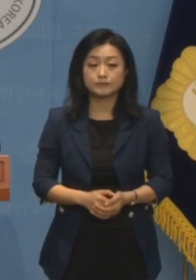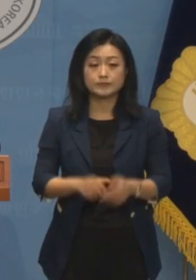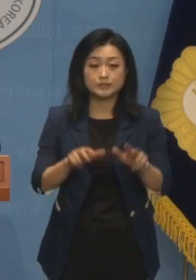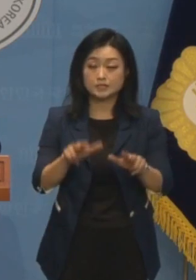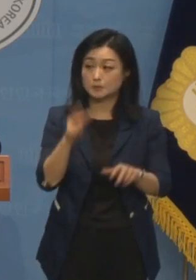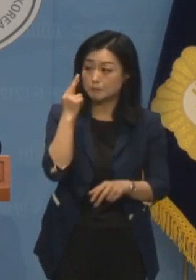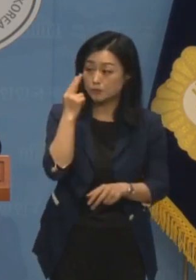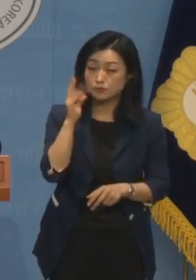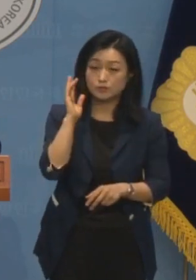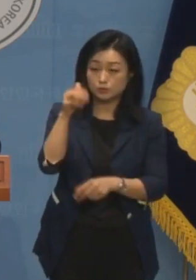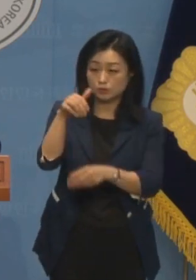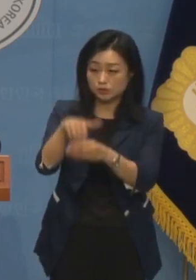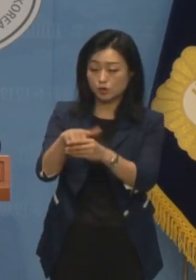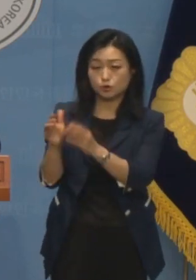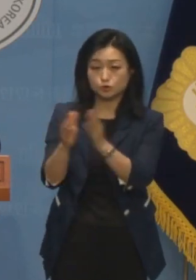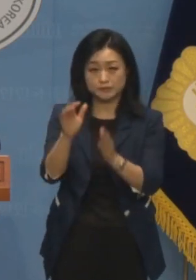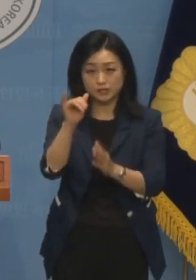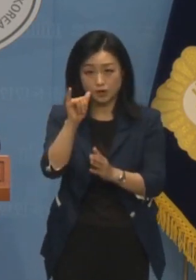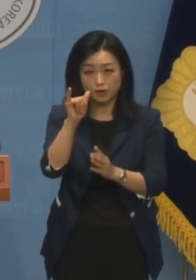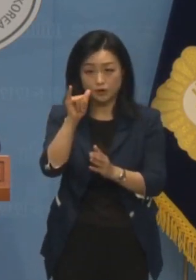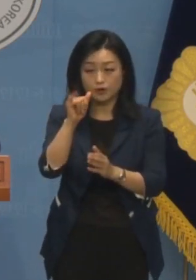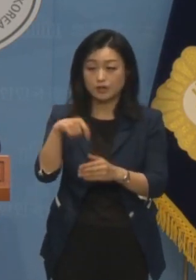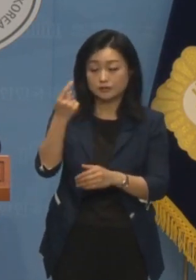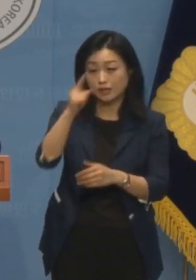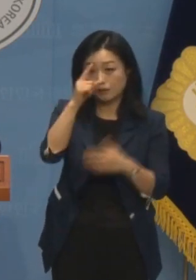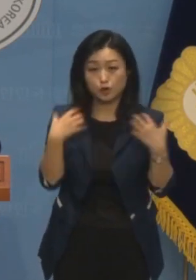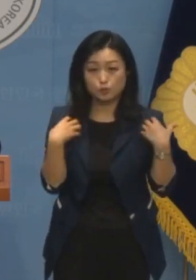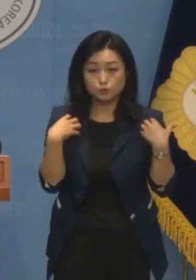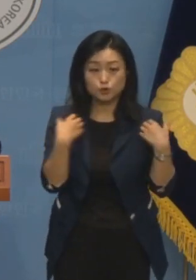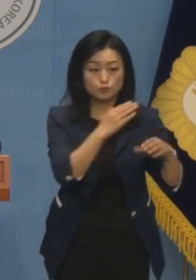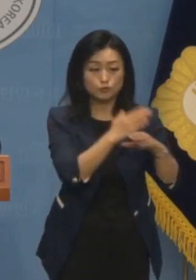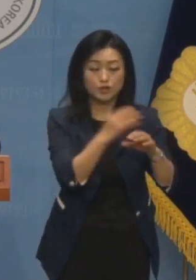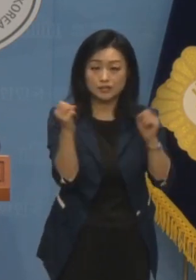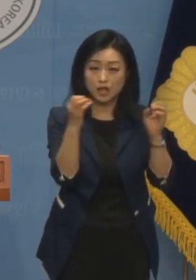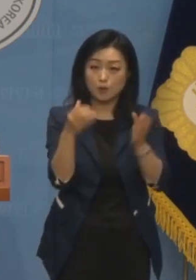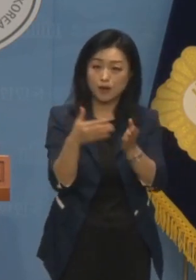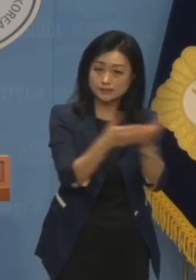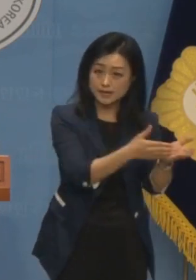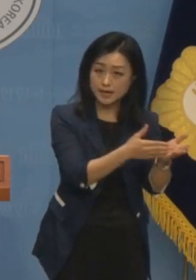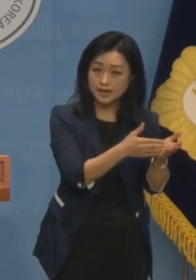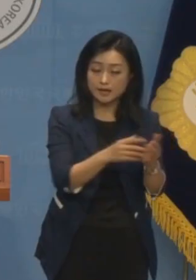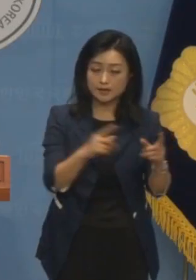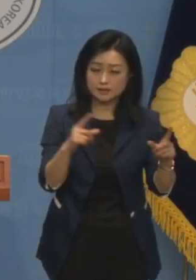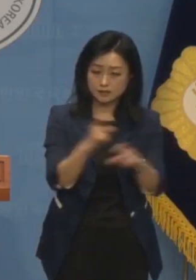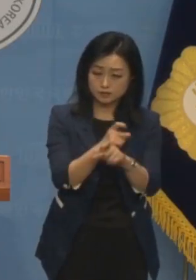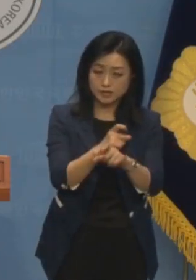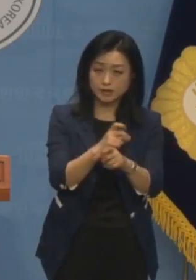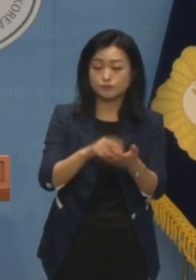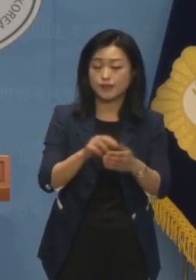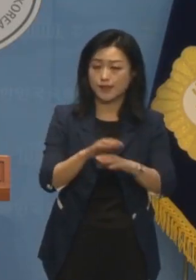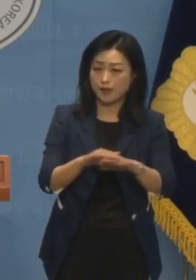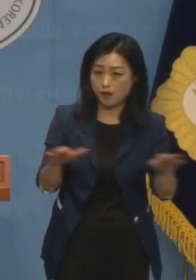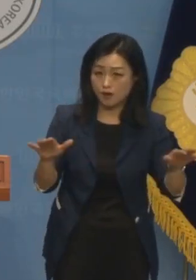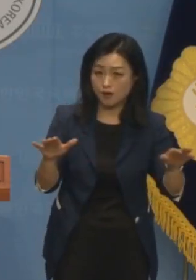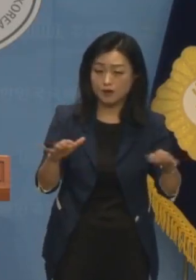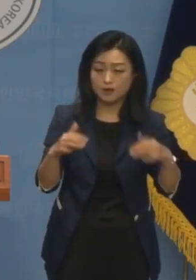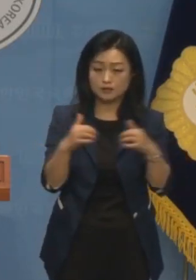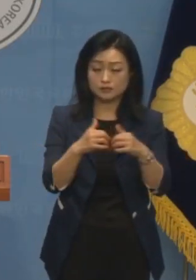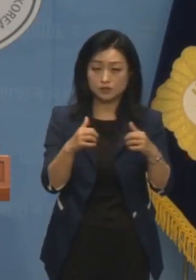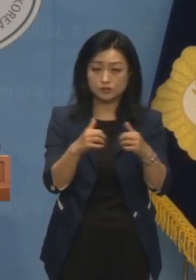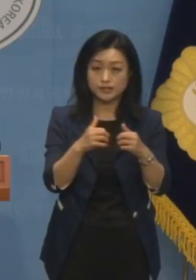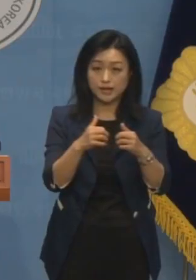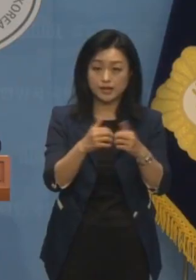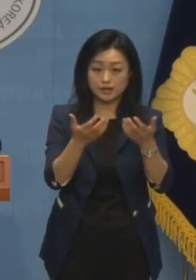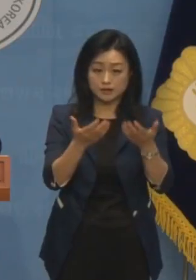지금 미국은 내선 중입니다. 미국의 차기 정부가 북한과 대화 재개, 적대적 북미 관계 해소, 정전협정을